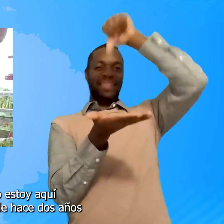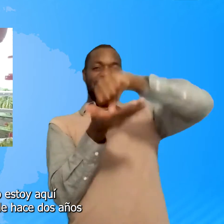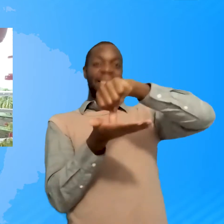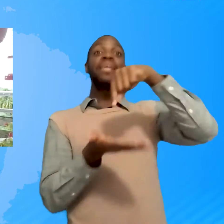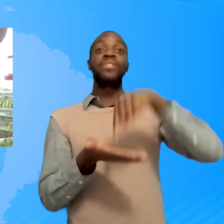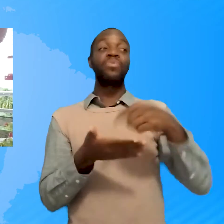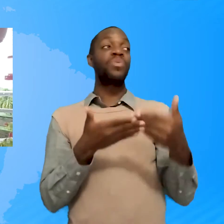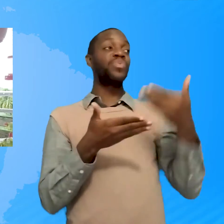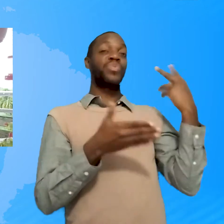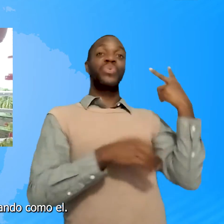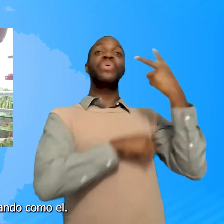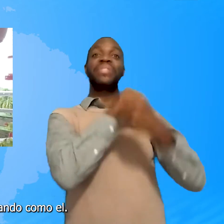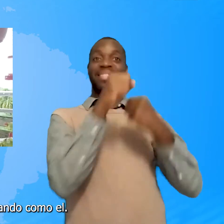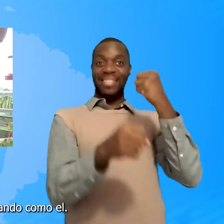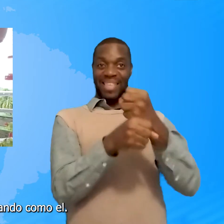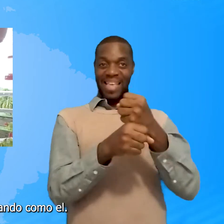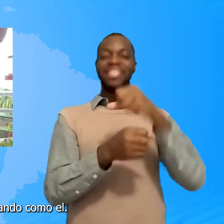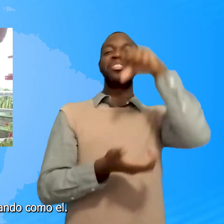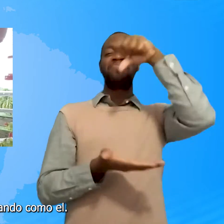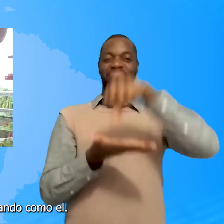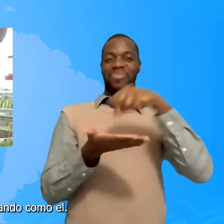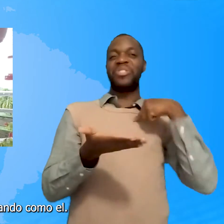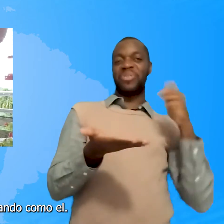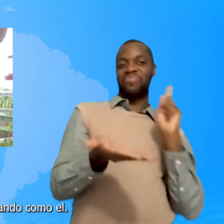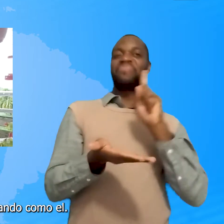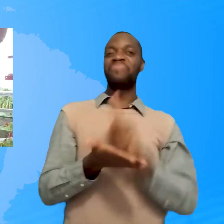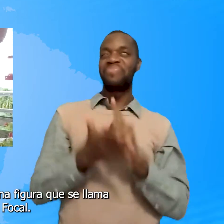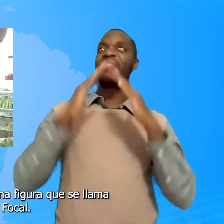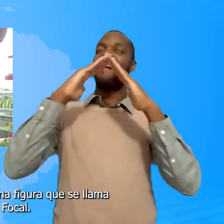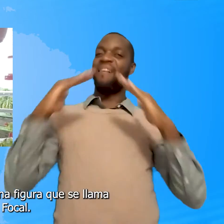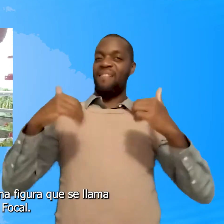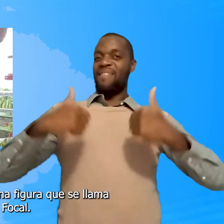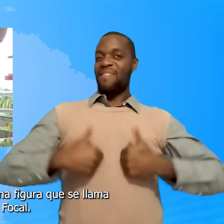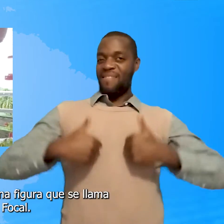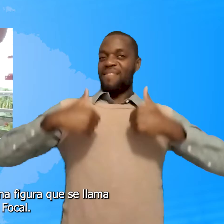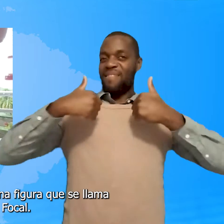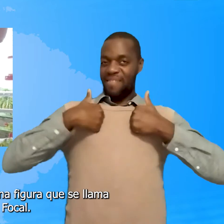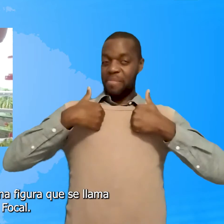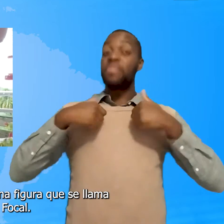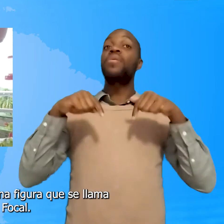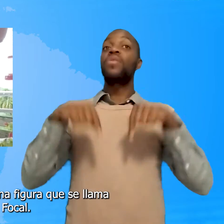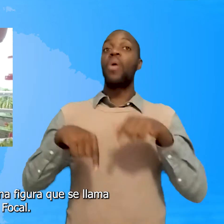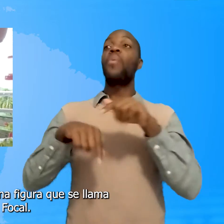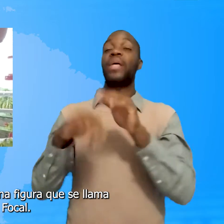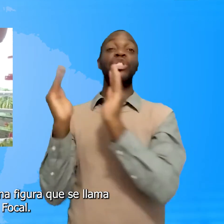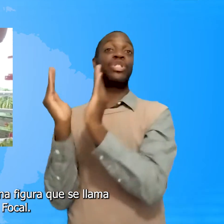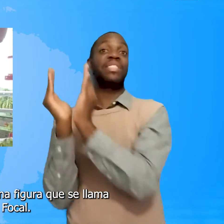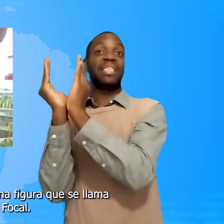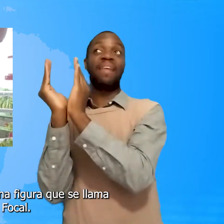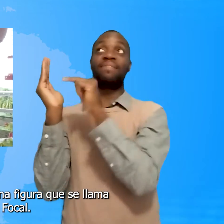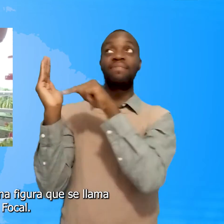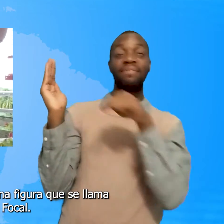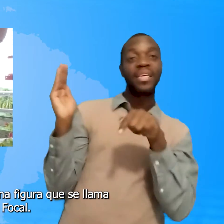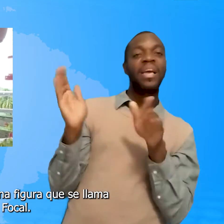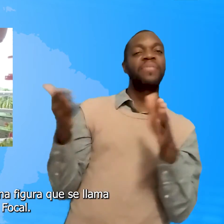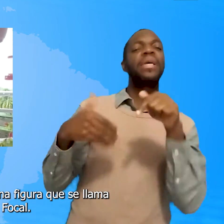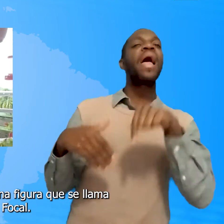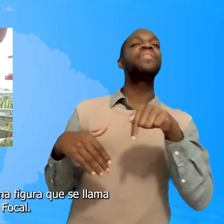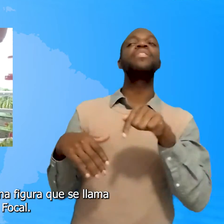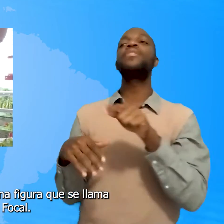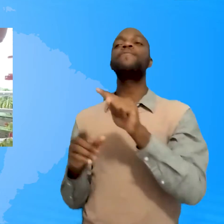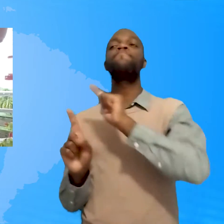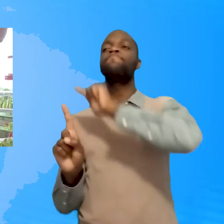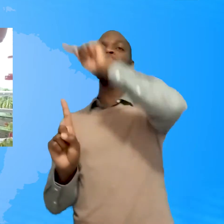2 años y estoy trabajando como en UNICEF tenemos una figura que se llama